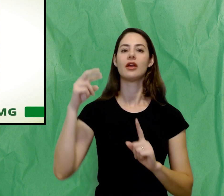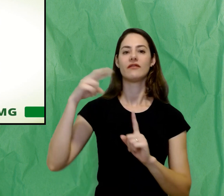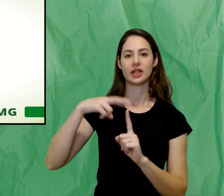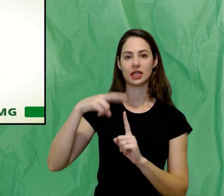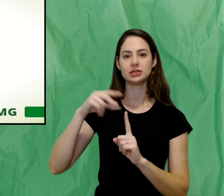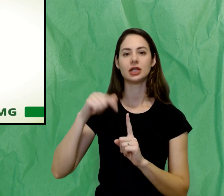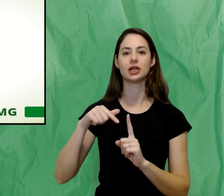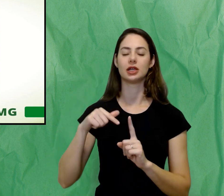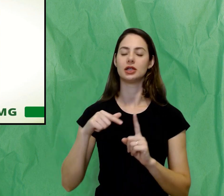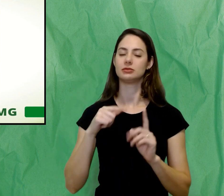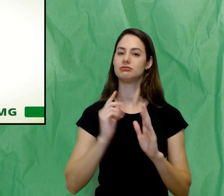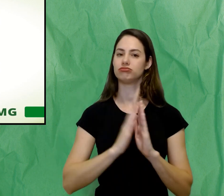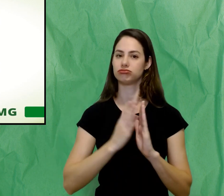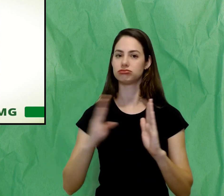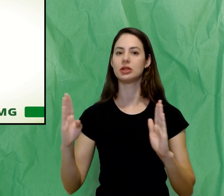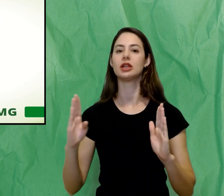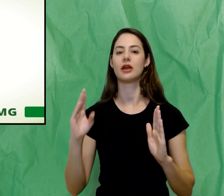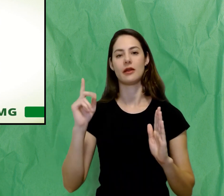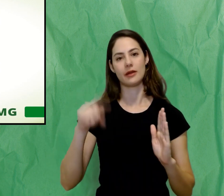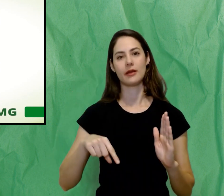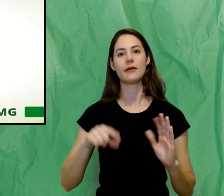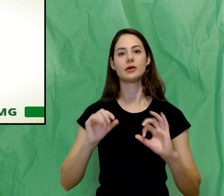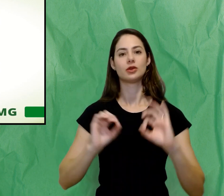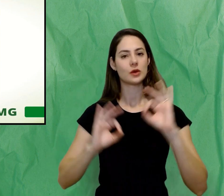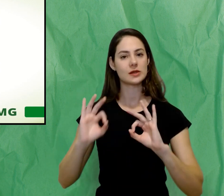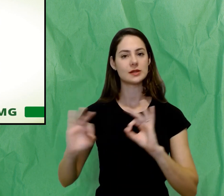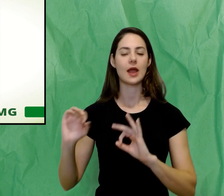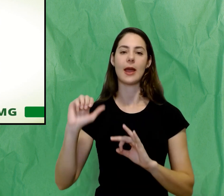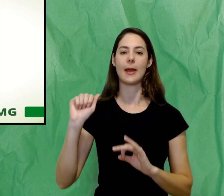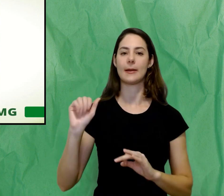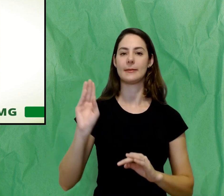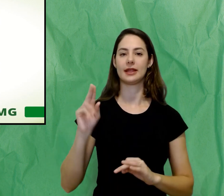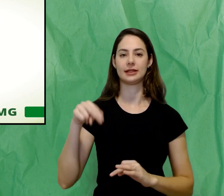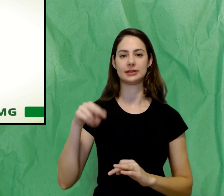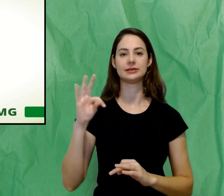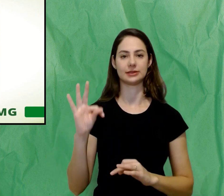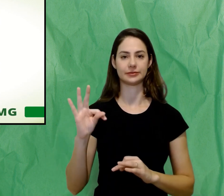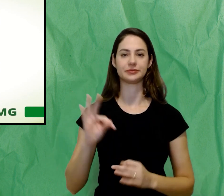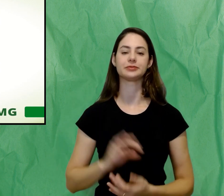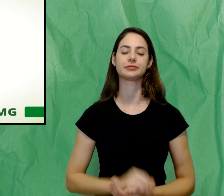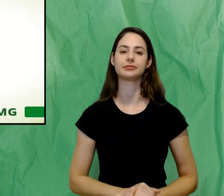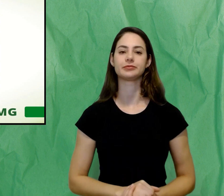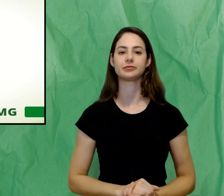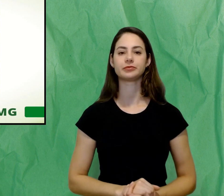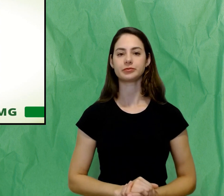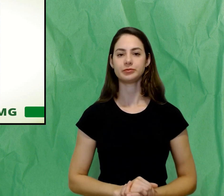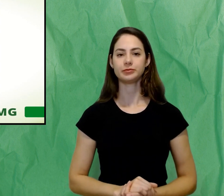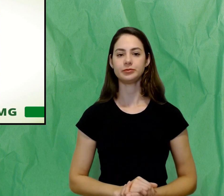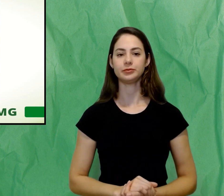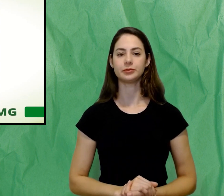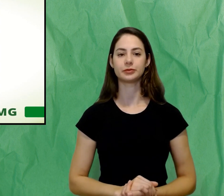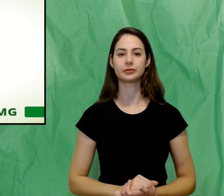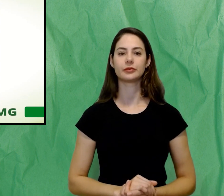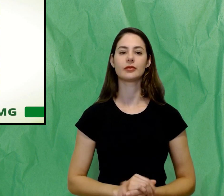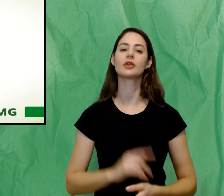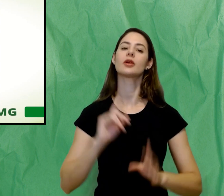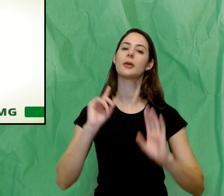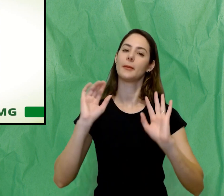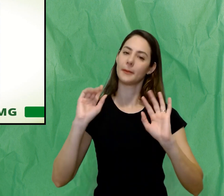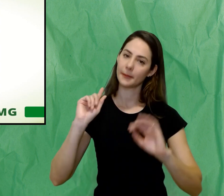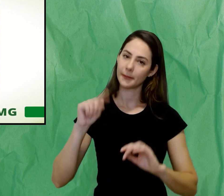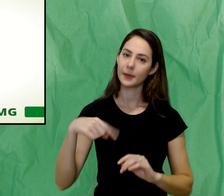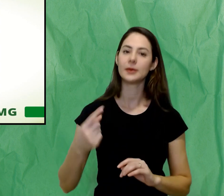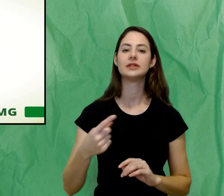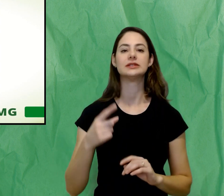nós estamos falando de estrutura de ABNT, né? E, finalmente, após essas referências, se